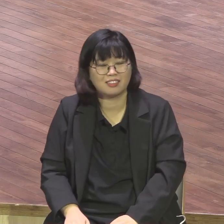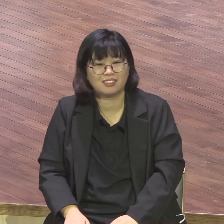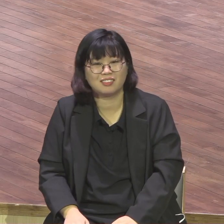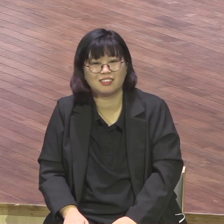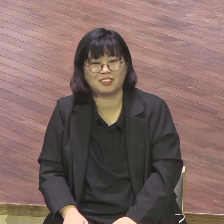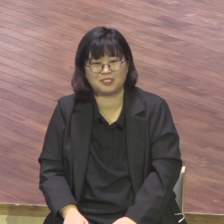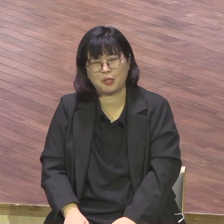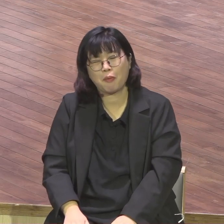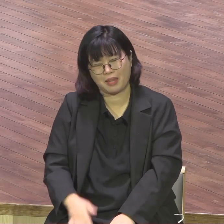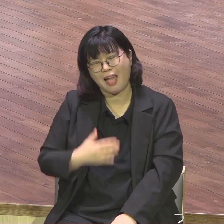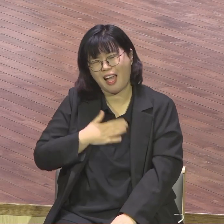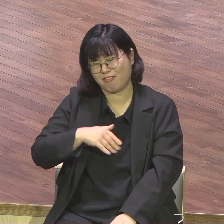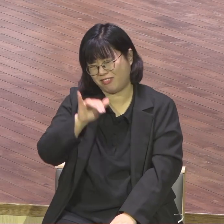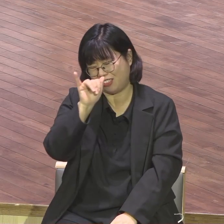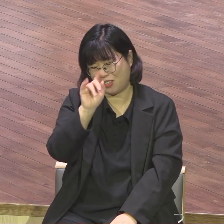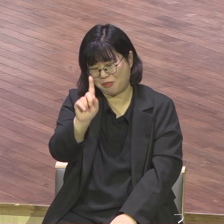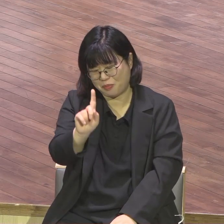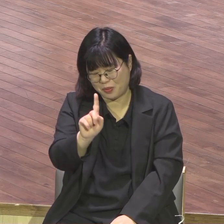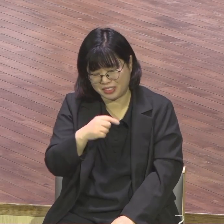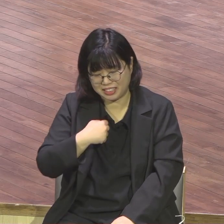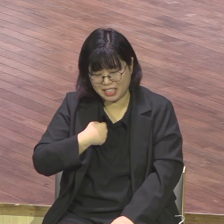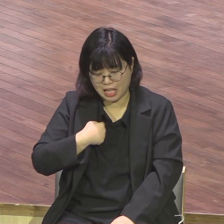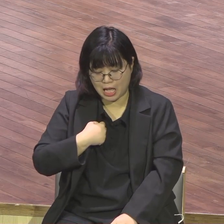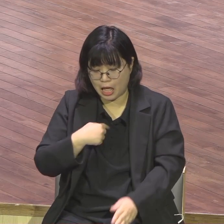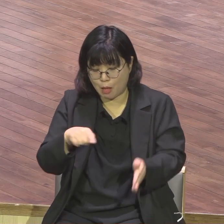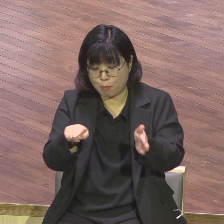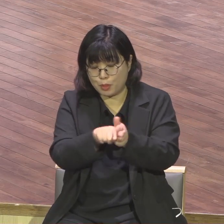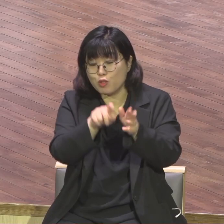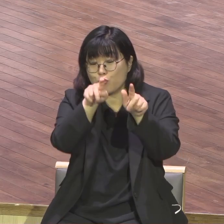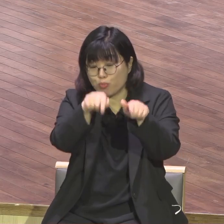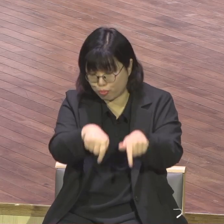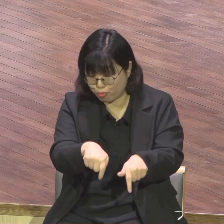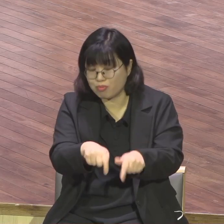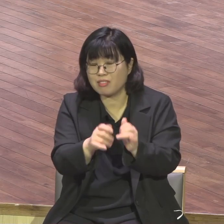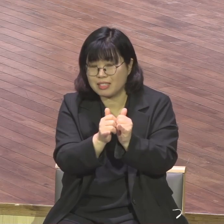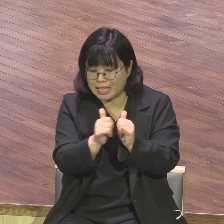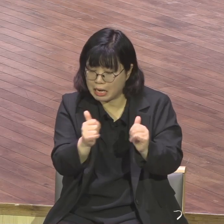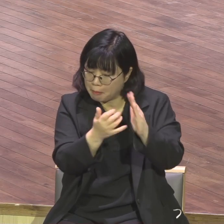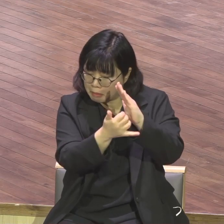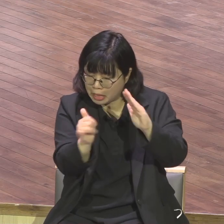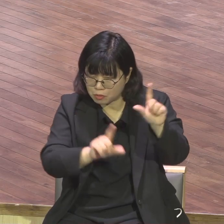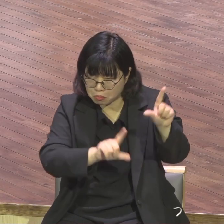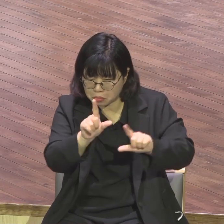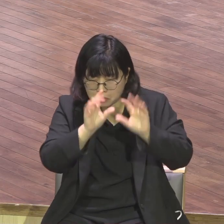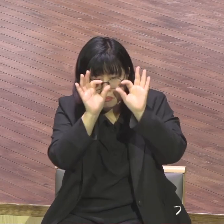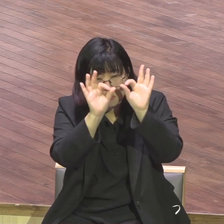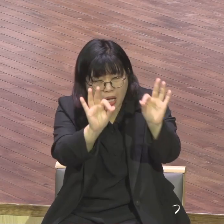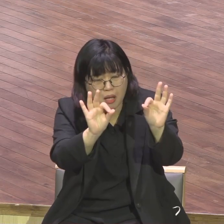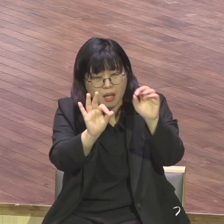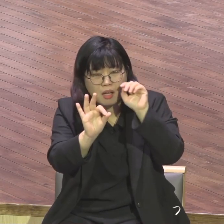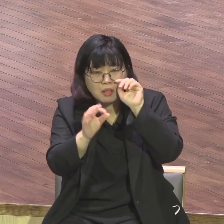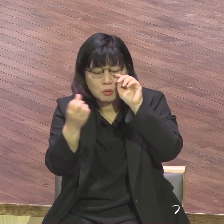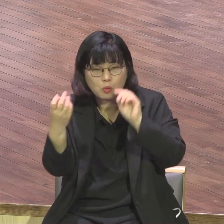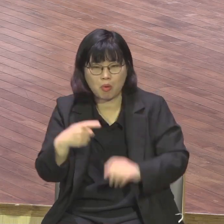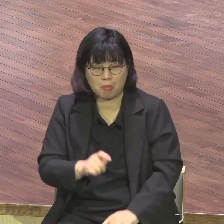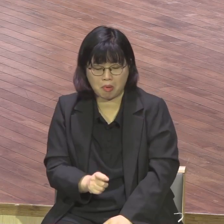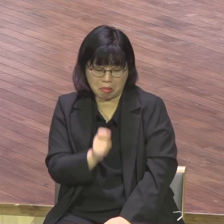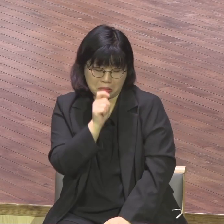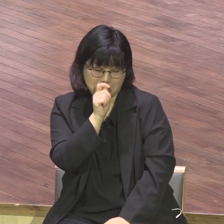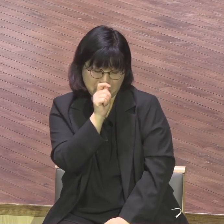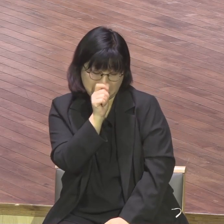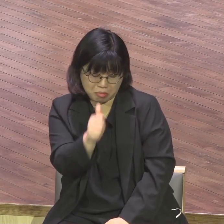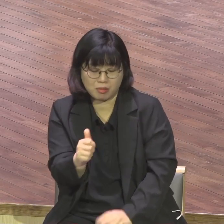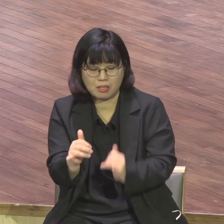가정 아닌 찬송이 없는 가정들 보세요. 늘 모임이 심각합니다. 부잣집들, 재벌집,